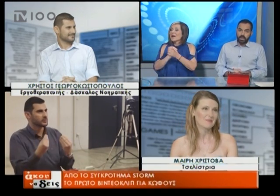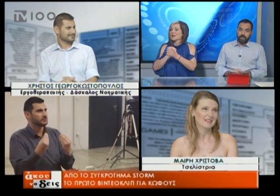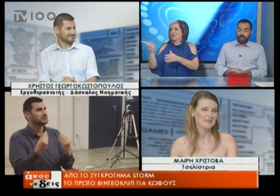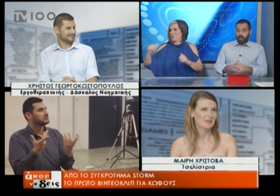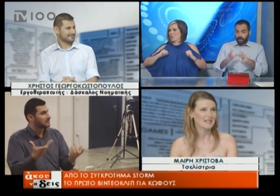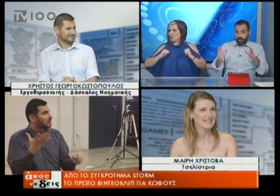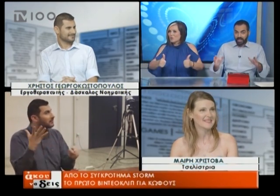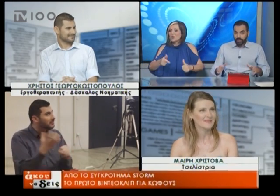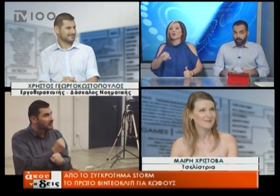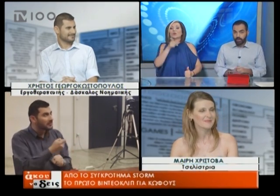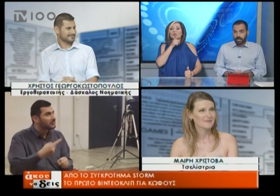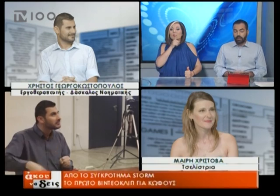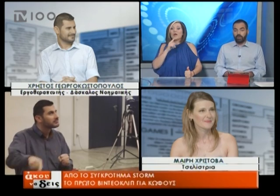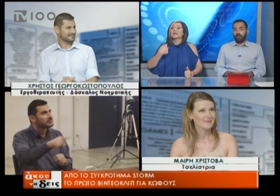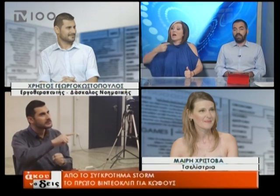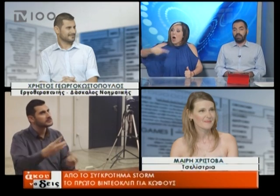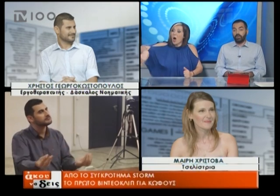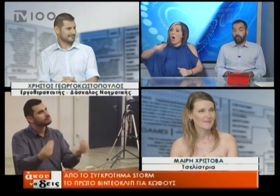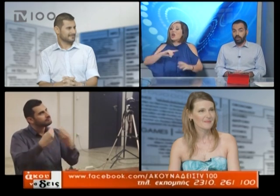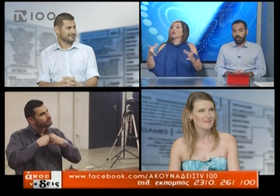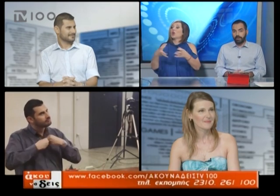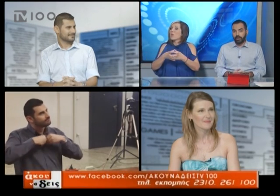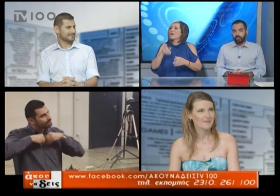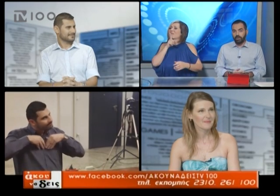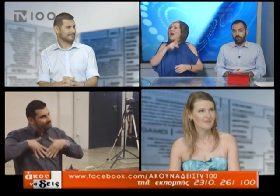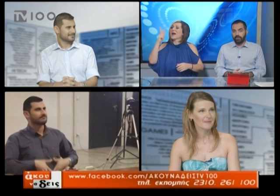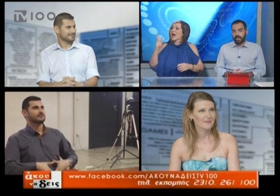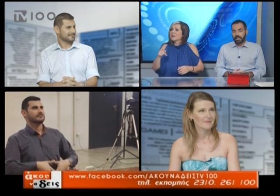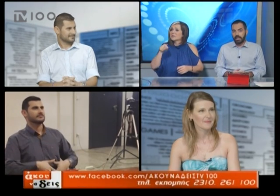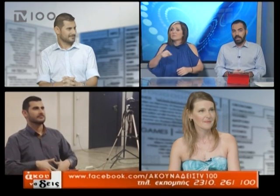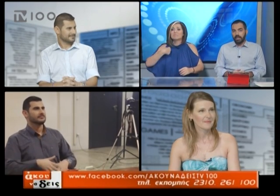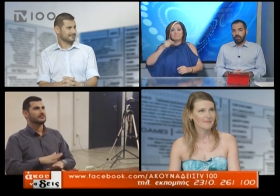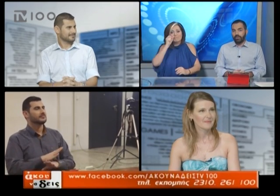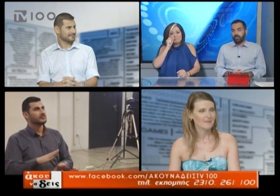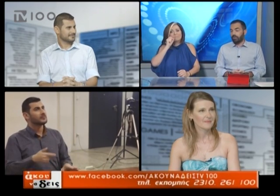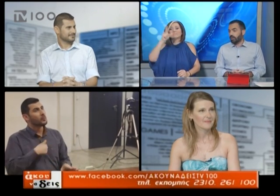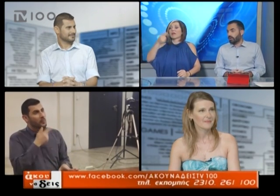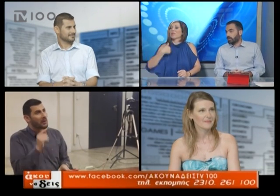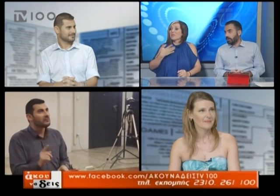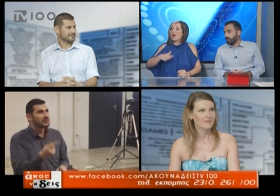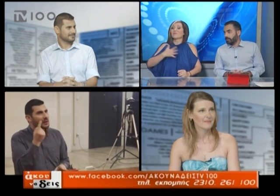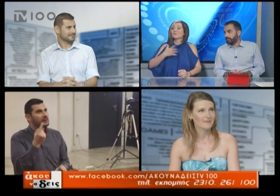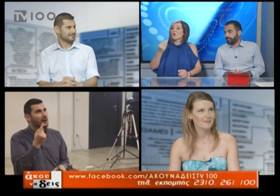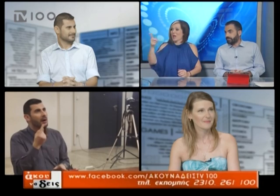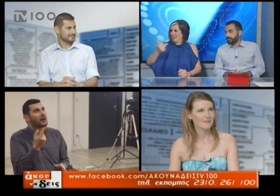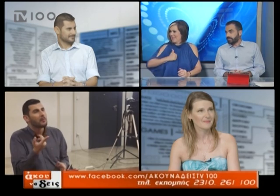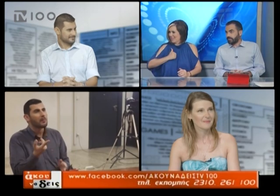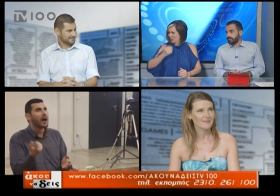πάρα πολύ. Και σε όλα τα παιδιά, σε όλη την ομάδα και στον κύριο Καλατζίδη για αυτό το πολύ ωραίο πράγμα το οποίο φτιάξατε. Θέλω να ευχαριστήσω πολύ και τον Χρήστο.